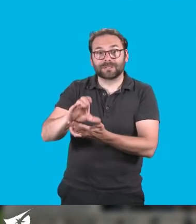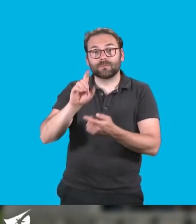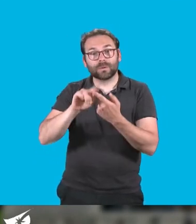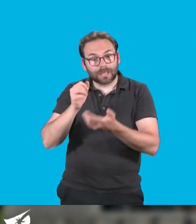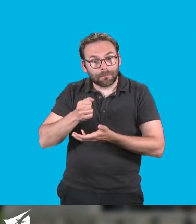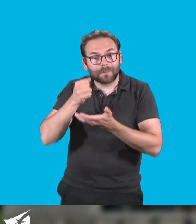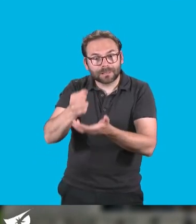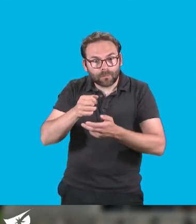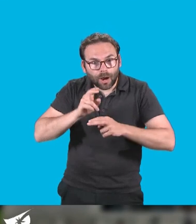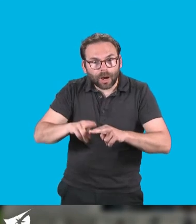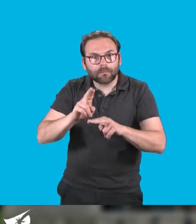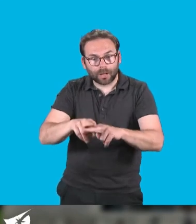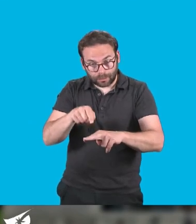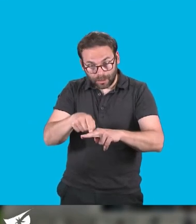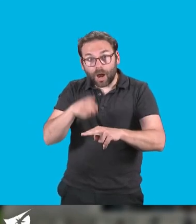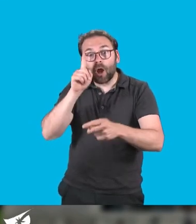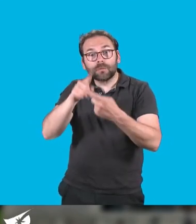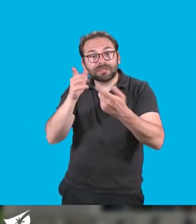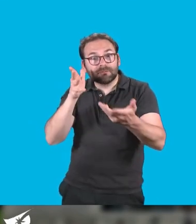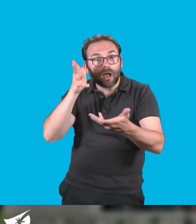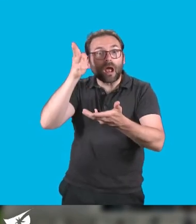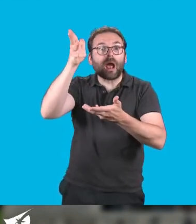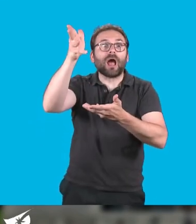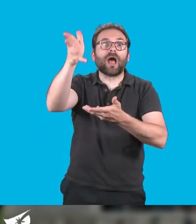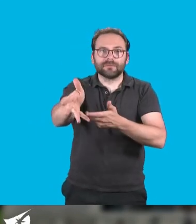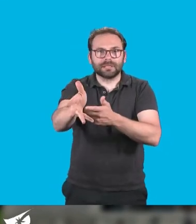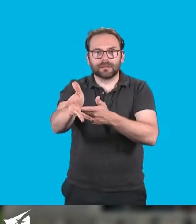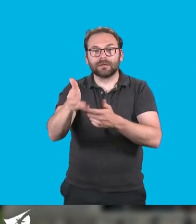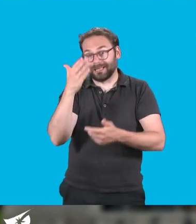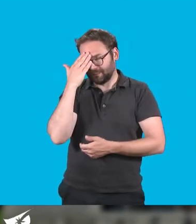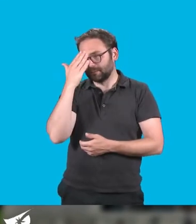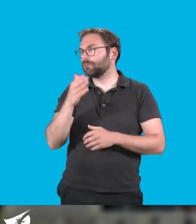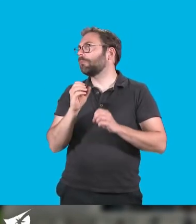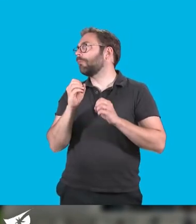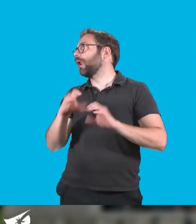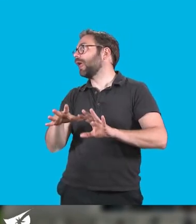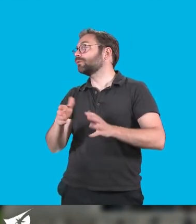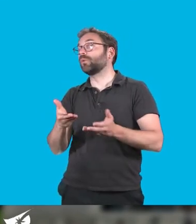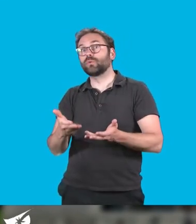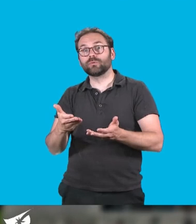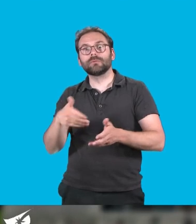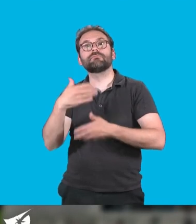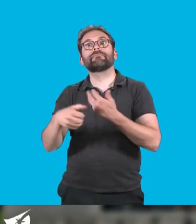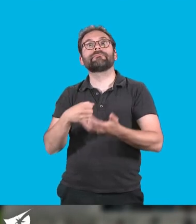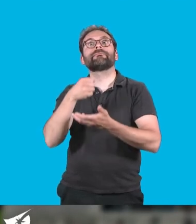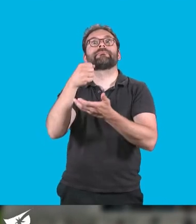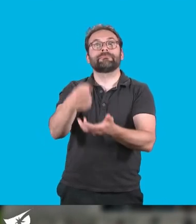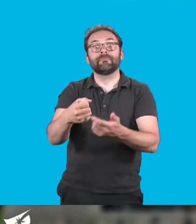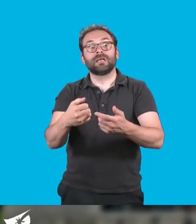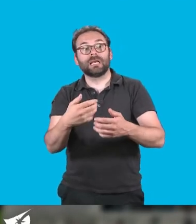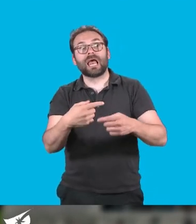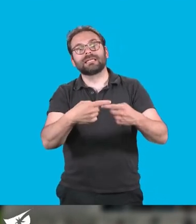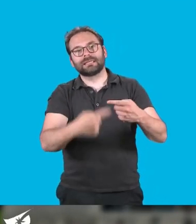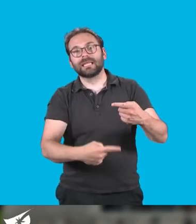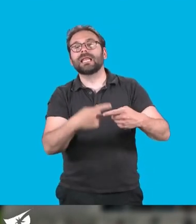de l'assainissement, c'est pour les décennies à venir, et si nous ne le faisions pas aujourd'hui, nous léguerions un autre type de dette. Peut-être que ça ne